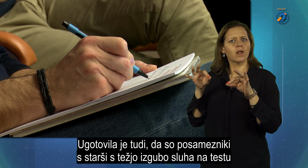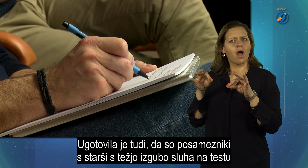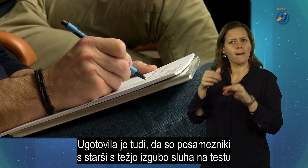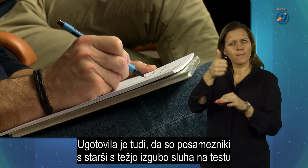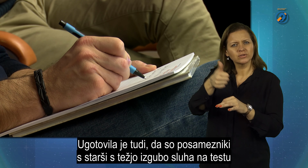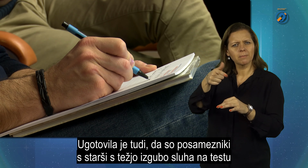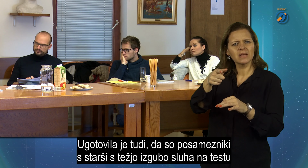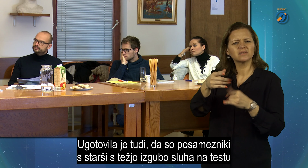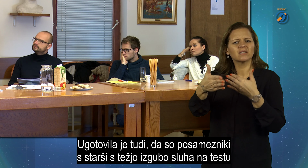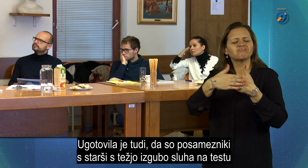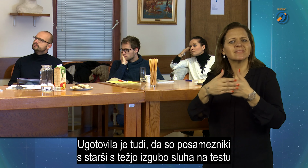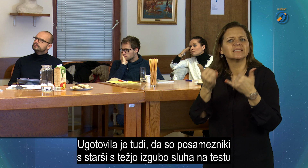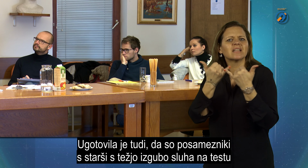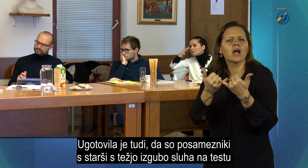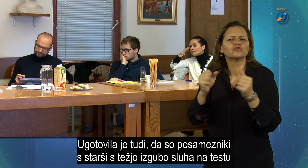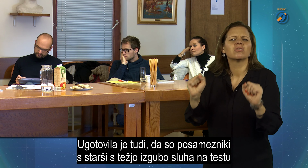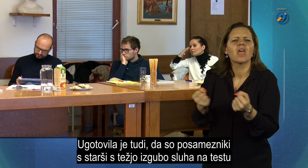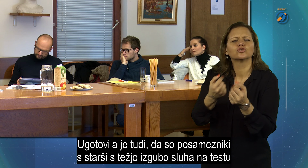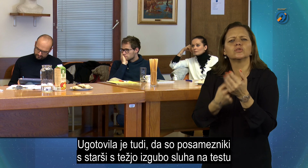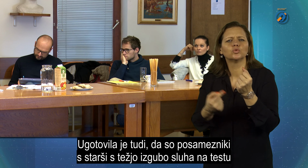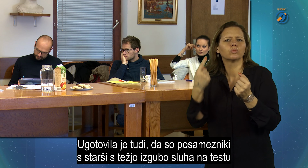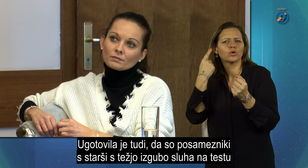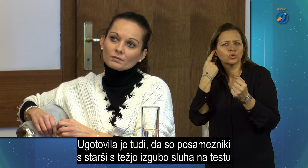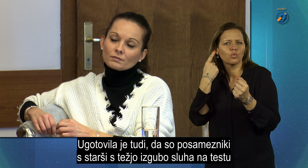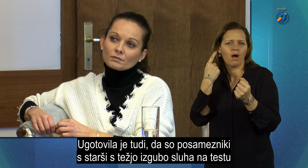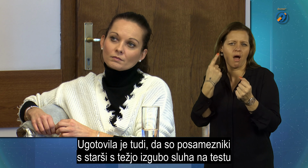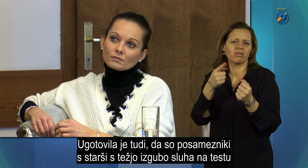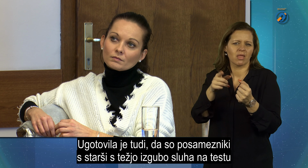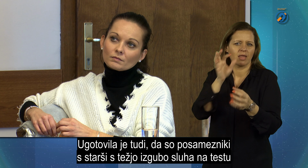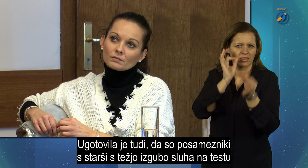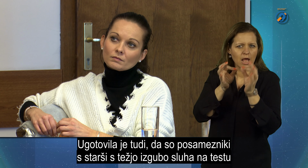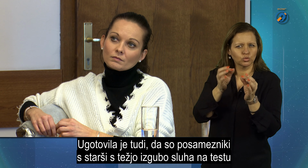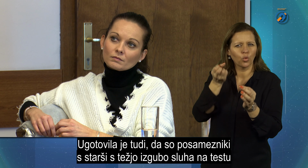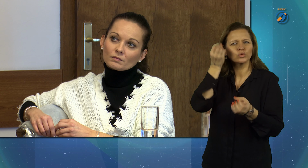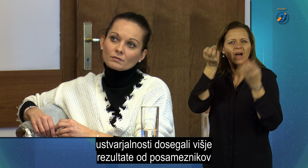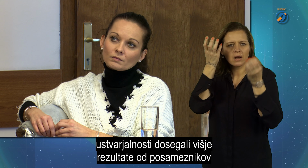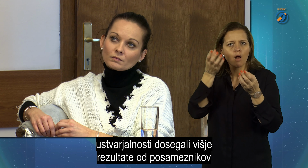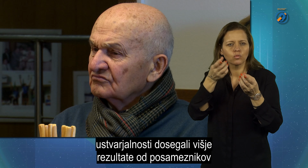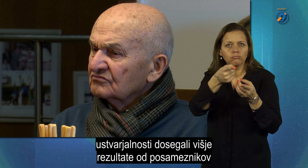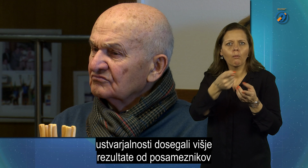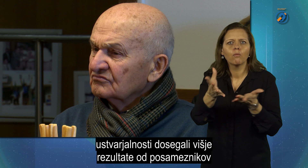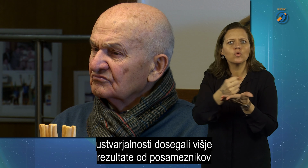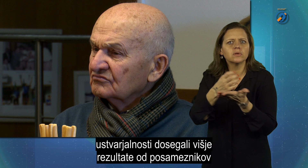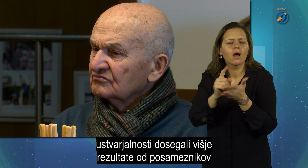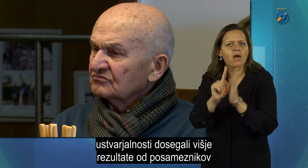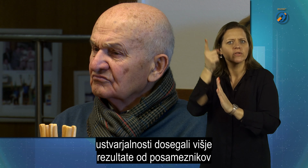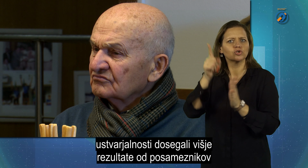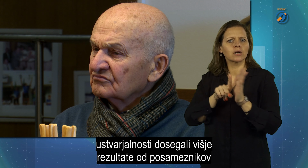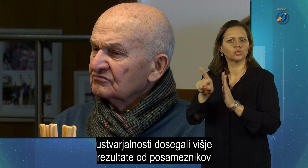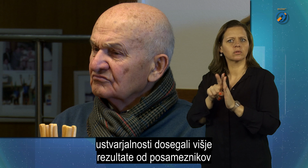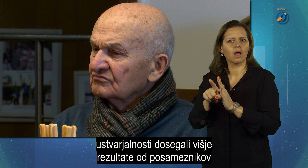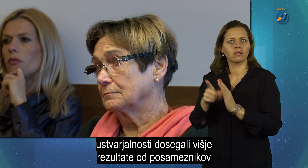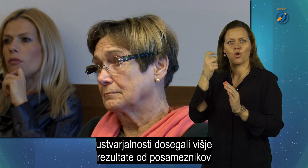Ugotovila je tudi, da so posamezniki s starši s težjo izgubo sluha na testu ustvarjalnosti dosegali višje rezultate